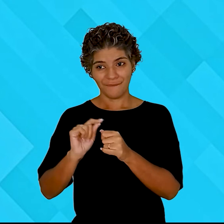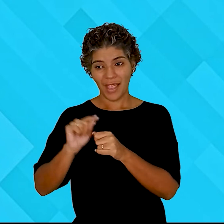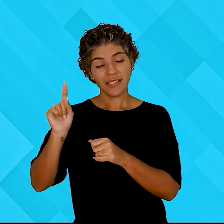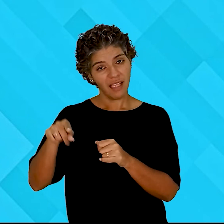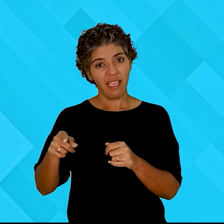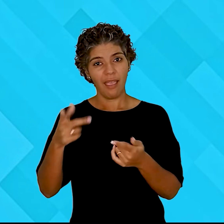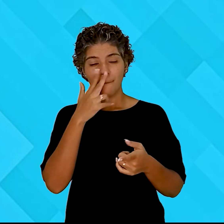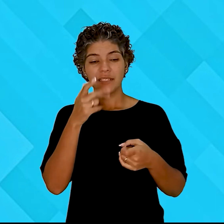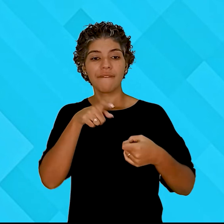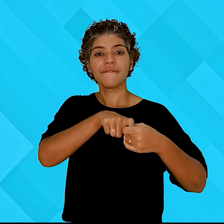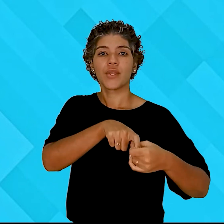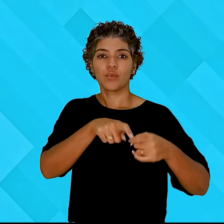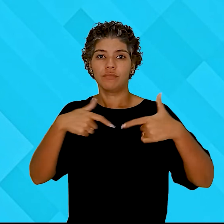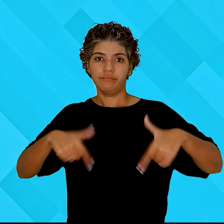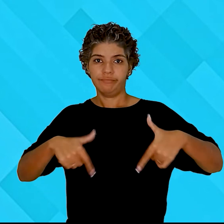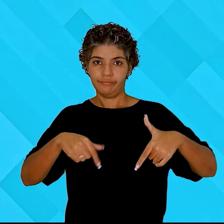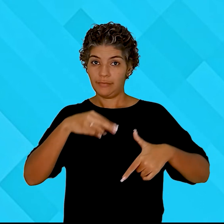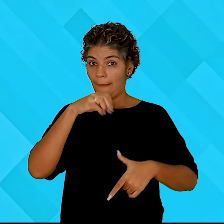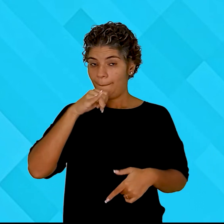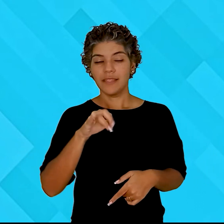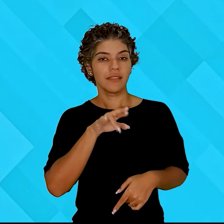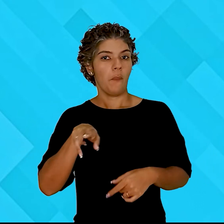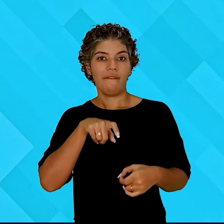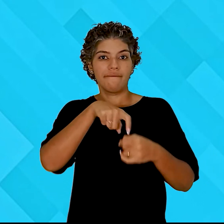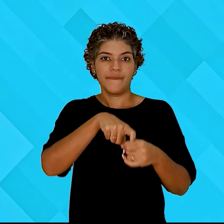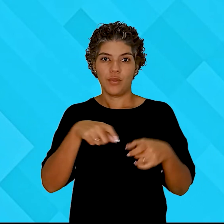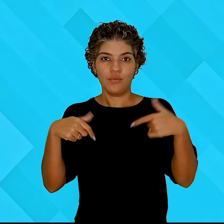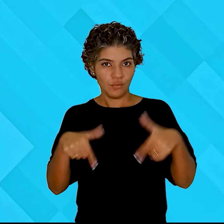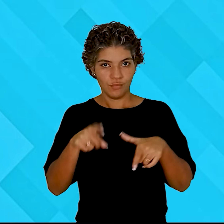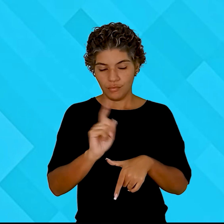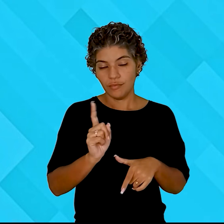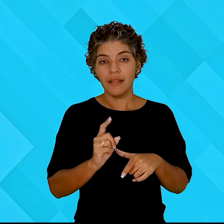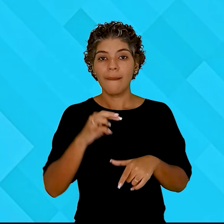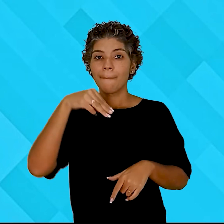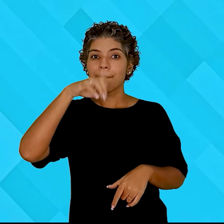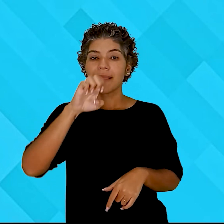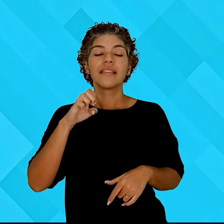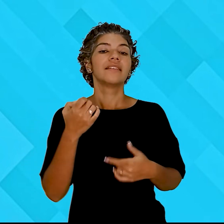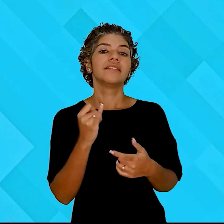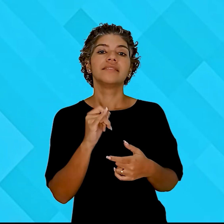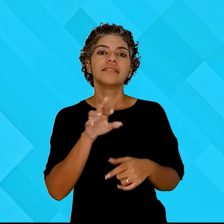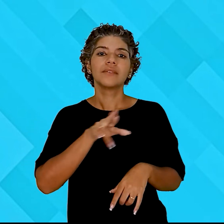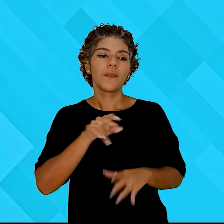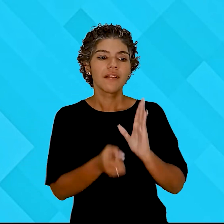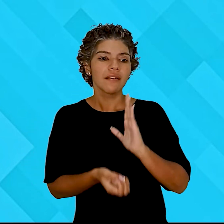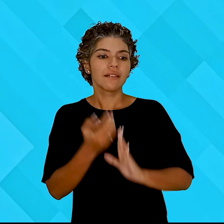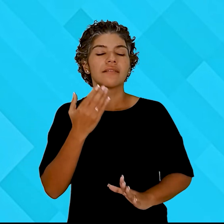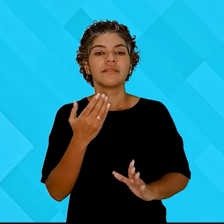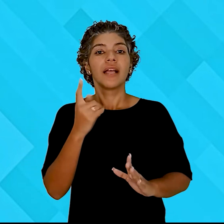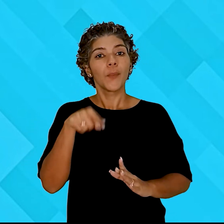para criar vínculo empregatício. O MEI foi criado como uma forma de prestação de serviço sazonal temporária, ainda que seja para a mesma empresa,